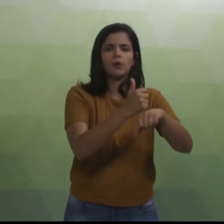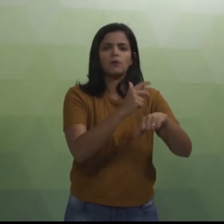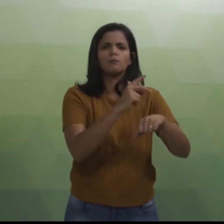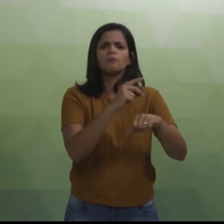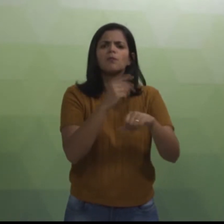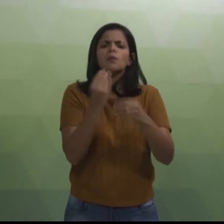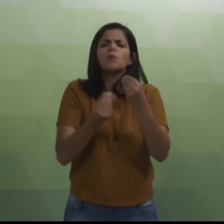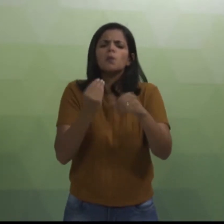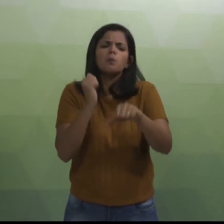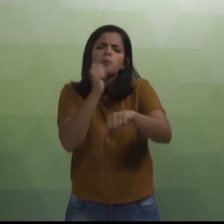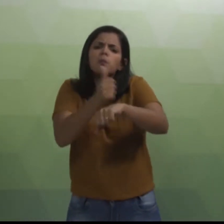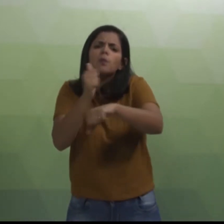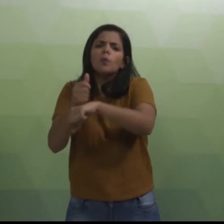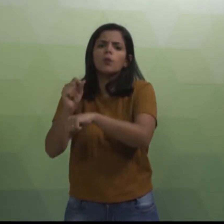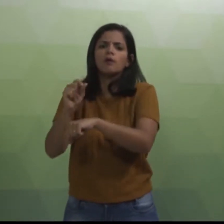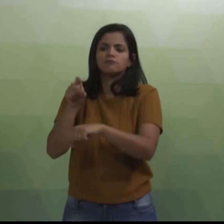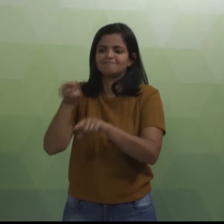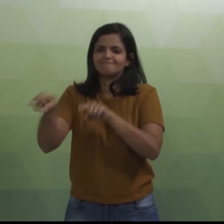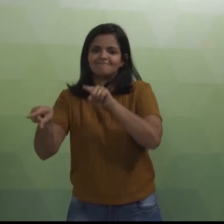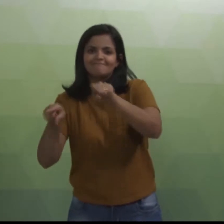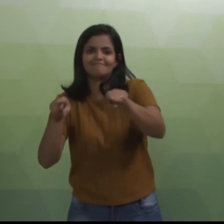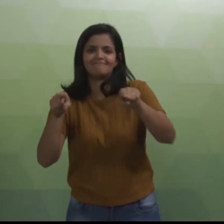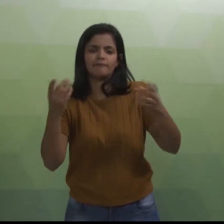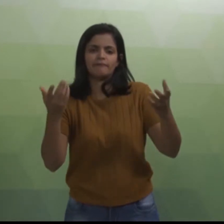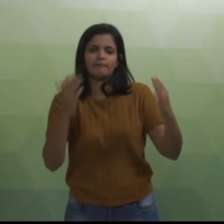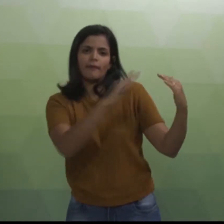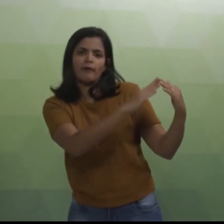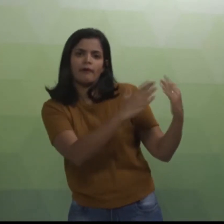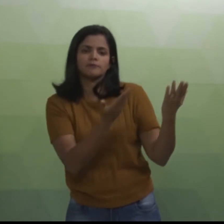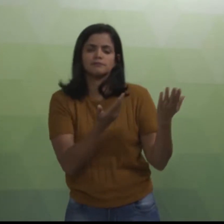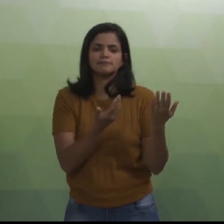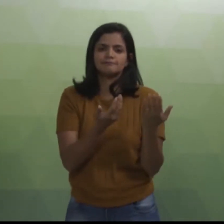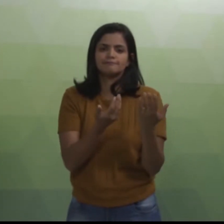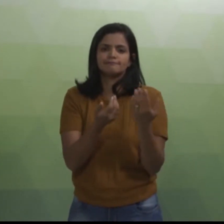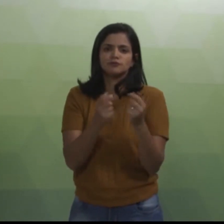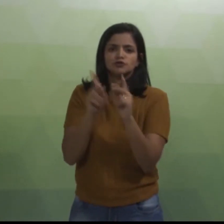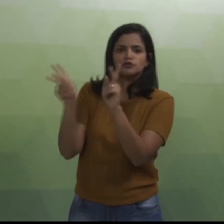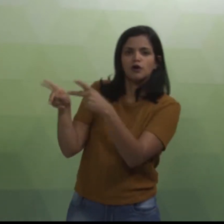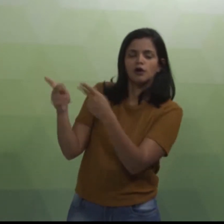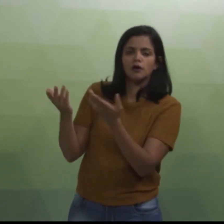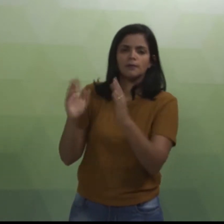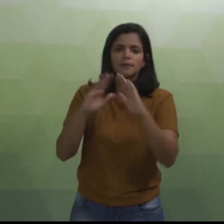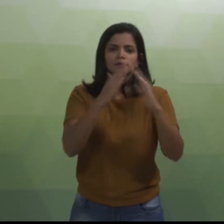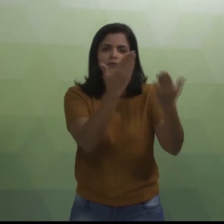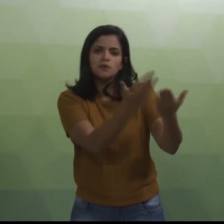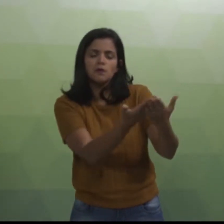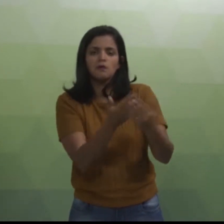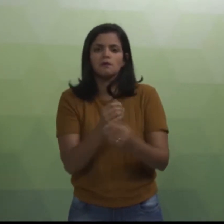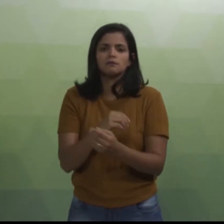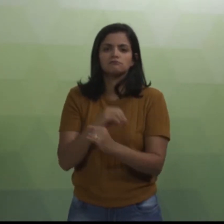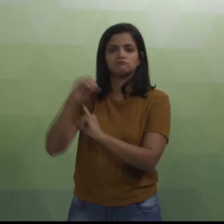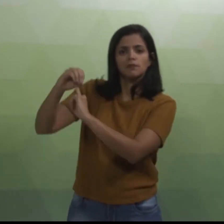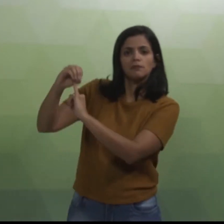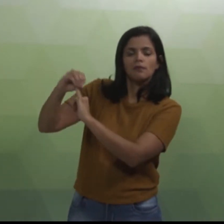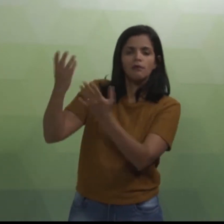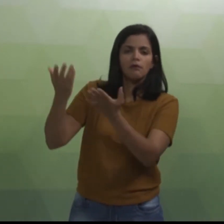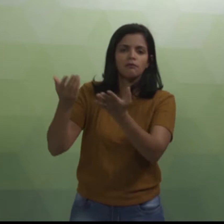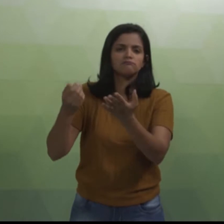referentes. O que é isso? É a marcação espacial. A casa está ali, o shopping está ali, o